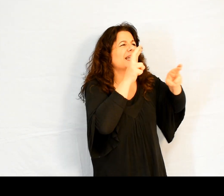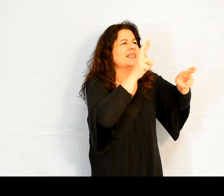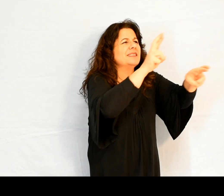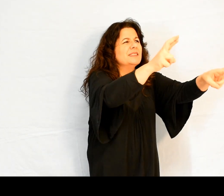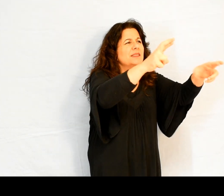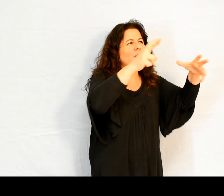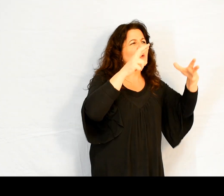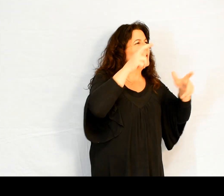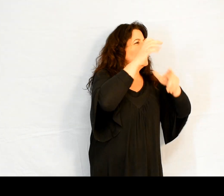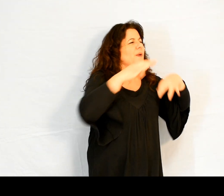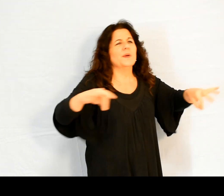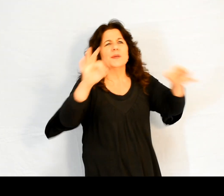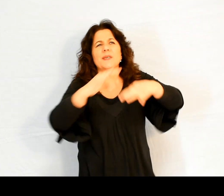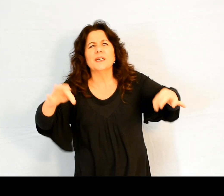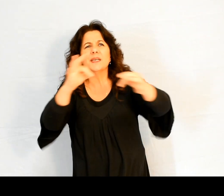nations.